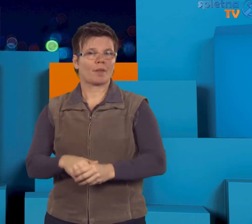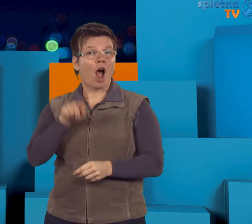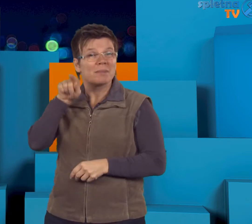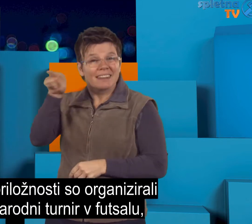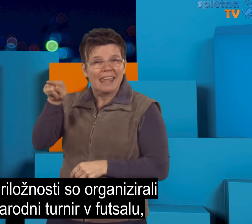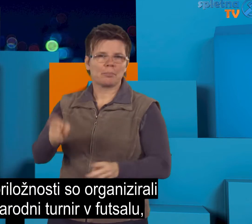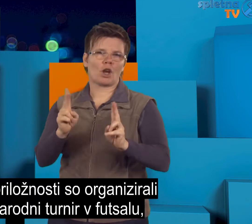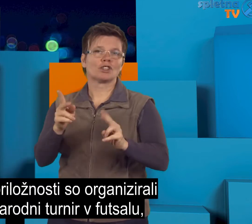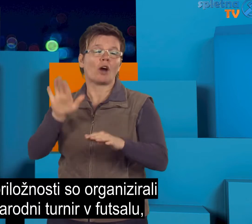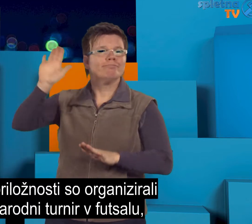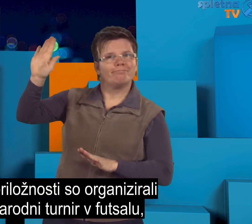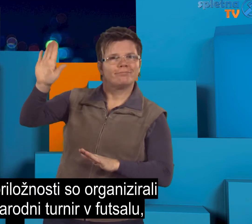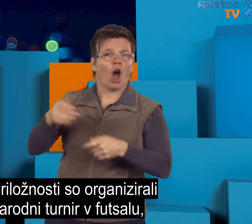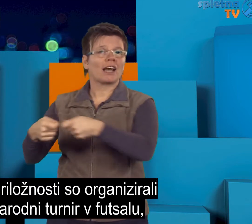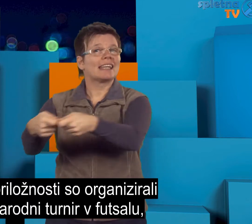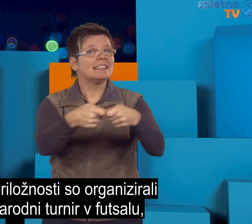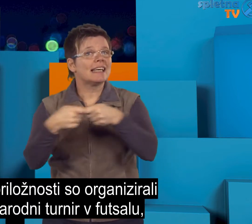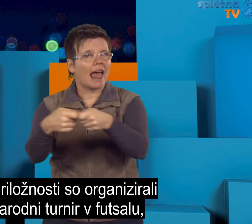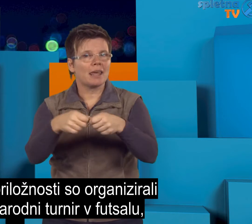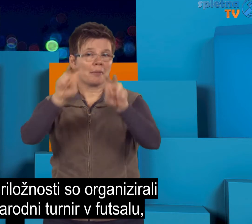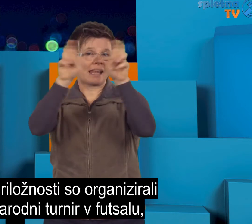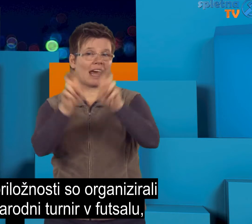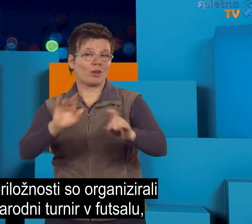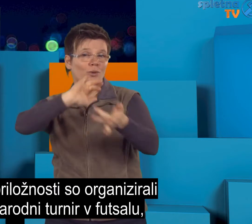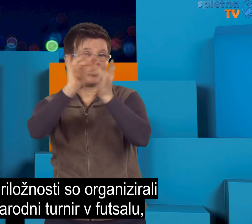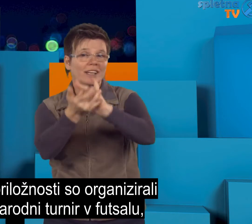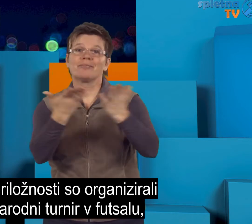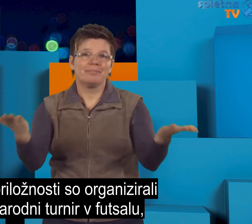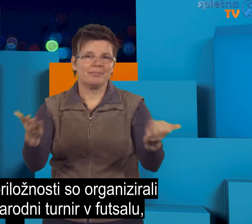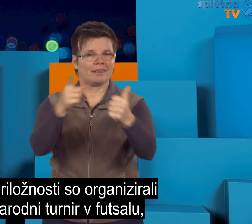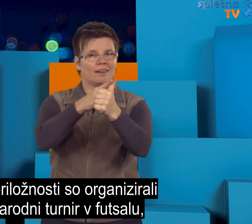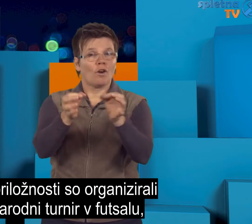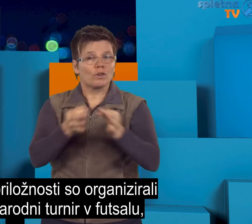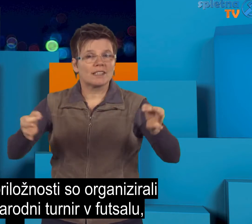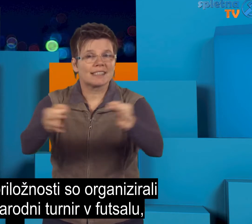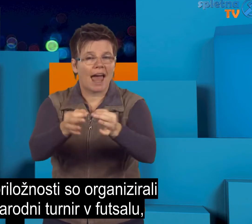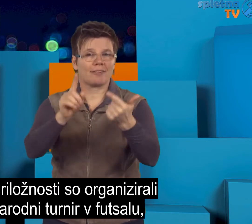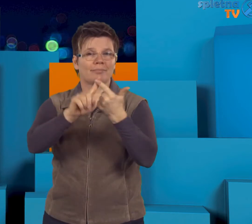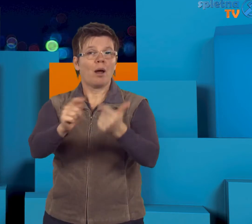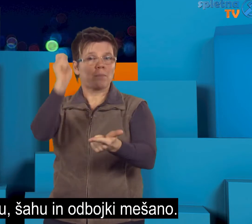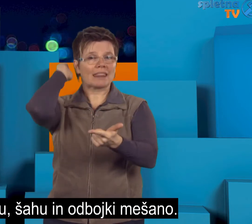Ob tej priložnosti so organizirali mednarodni turnir v futsalu, badmintonu, šahu in odbojki